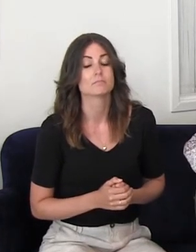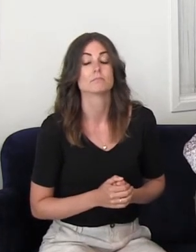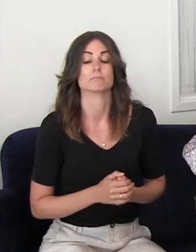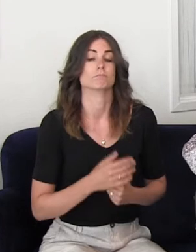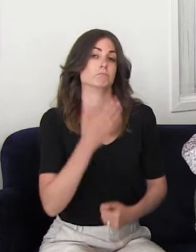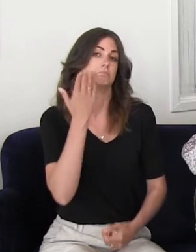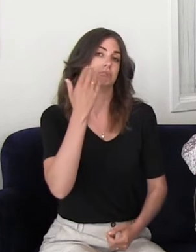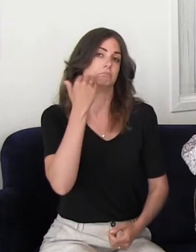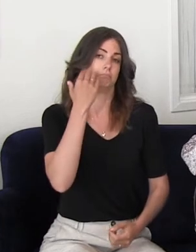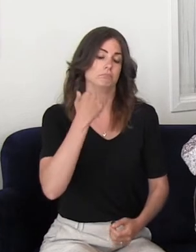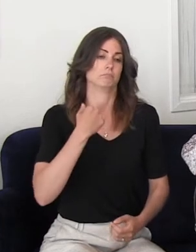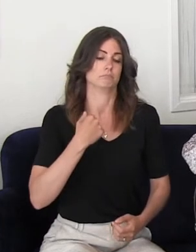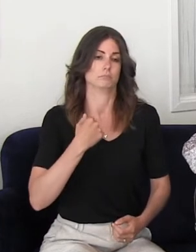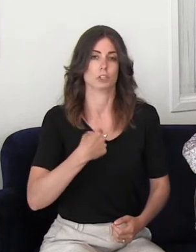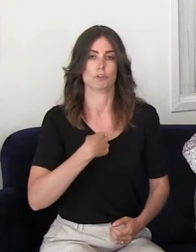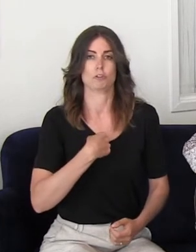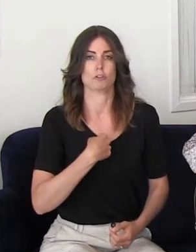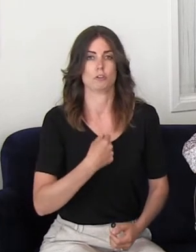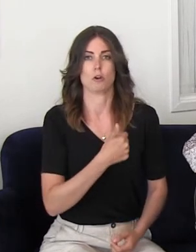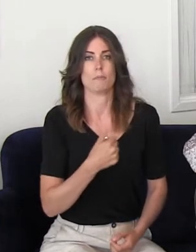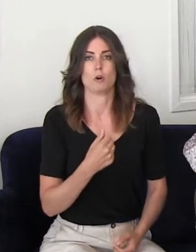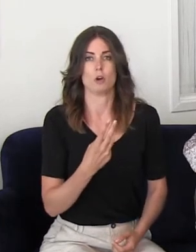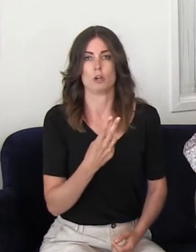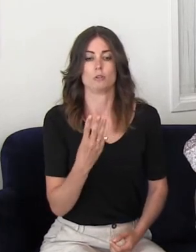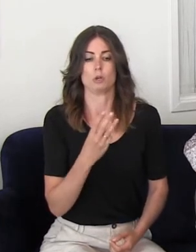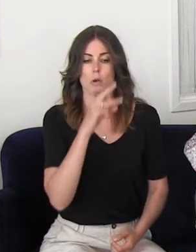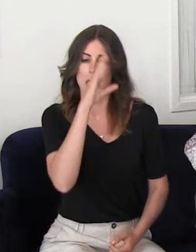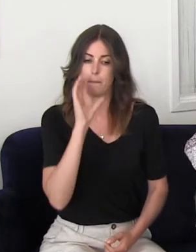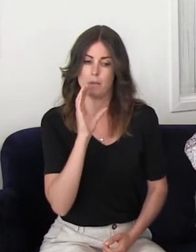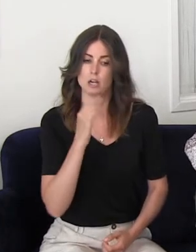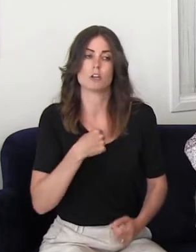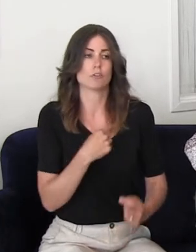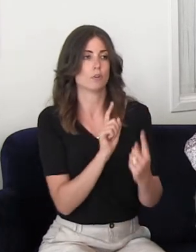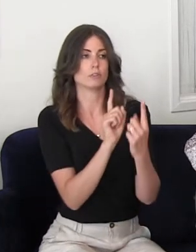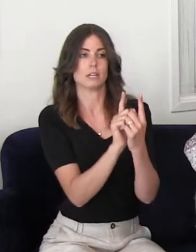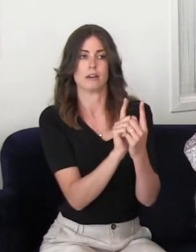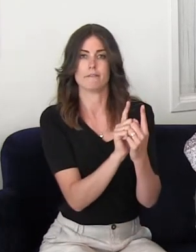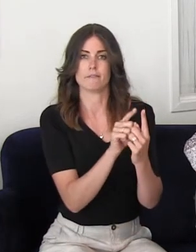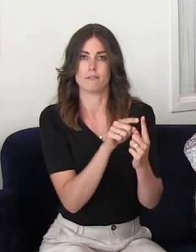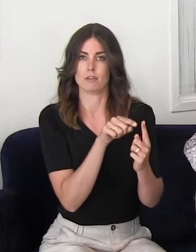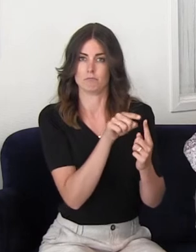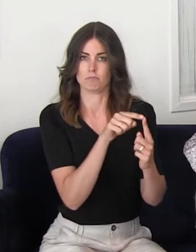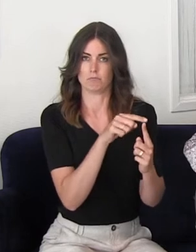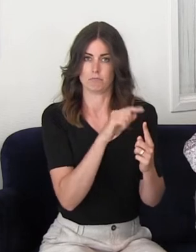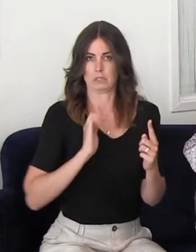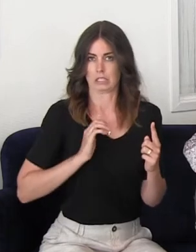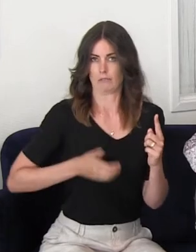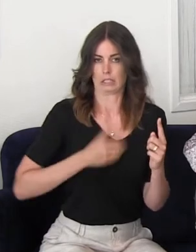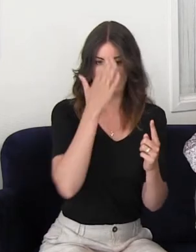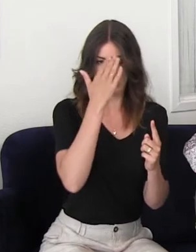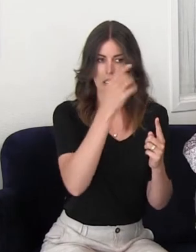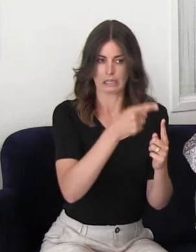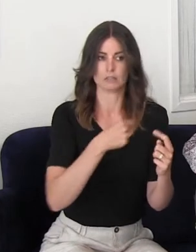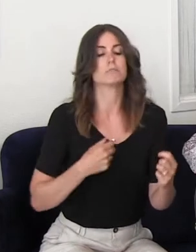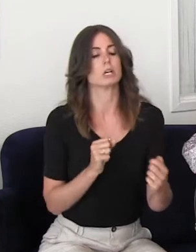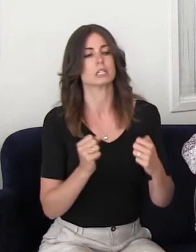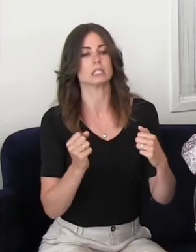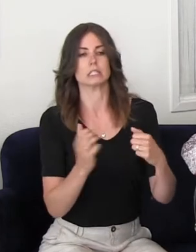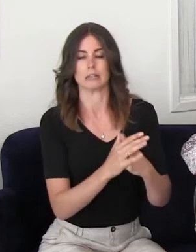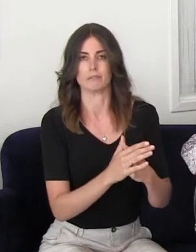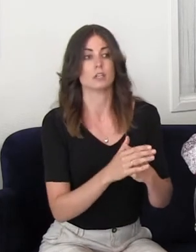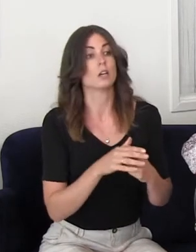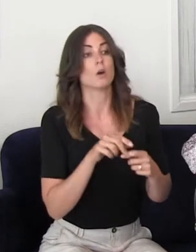För många, många år sedan, jag var bara 23, så träffade jag en änka som jag giftade mig med. Hon